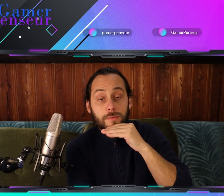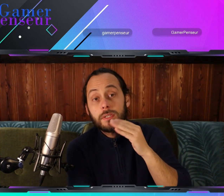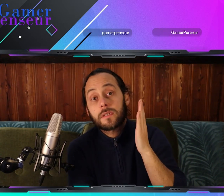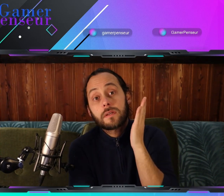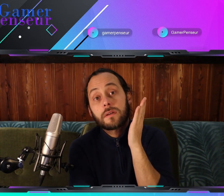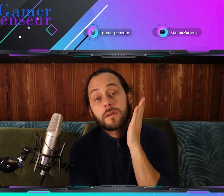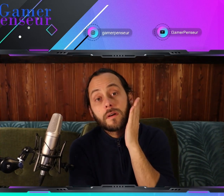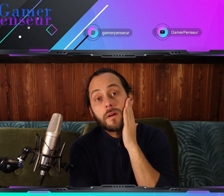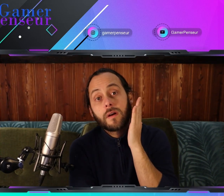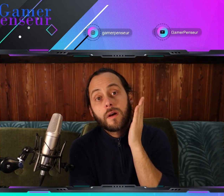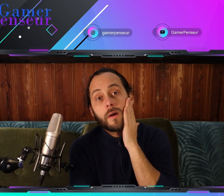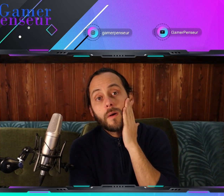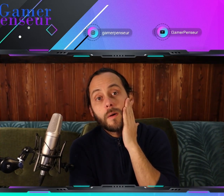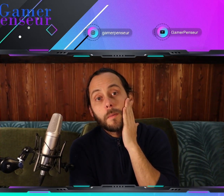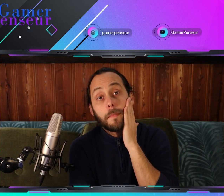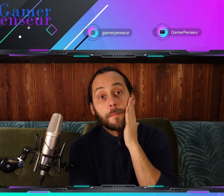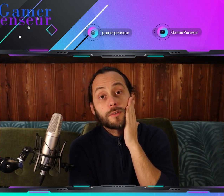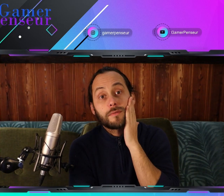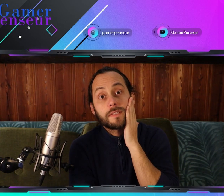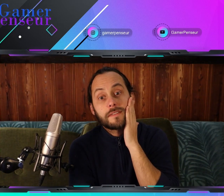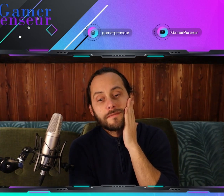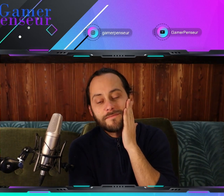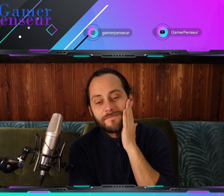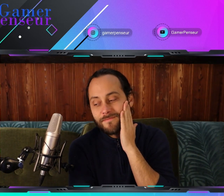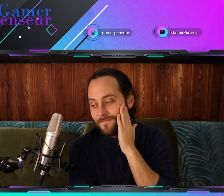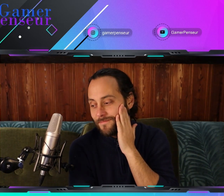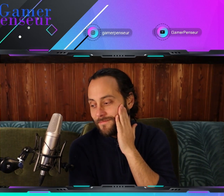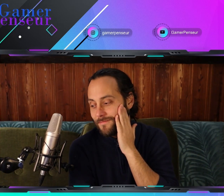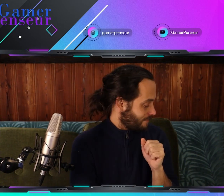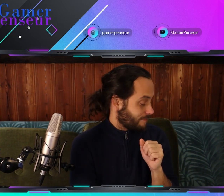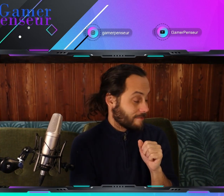Papa suisse. Maman suisse.